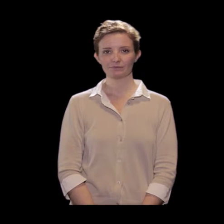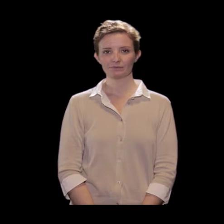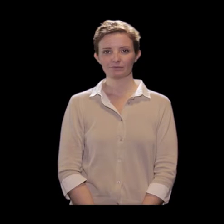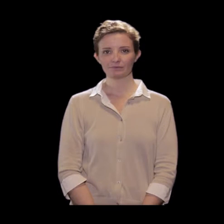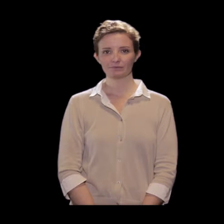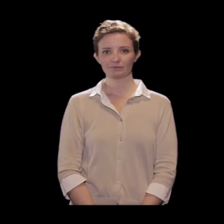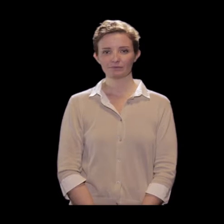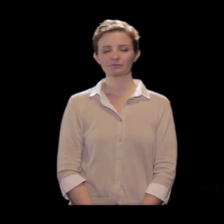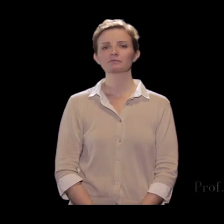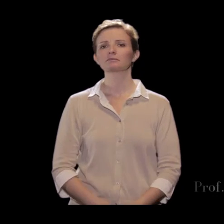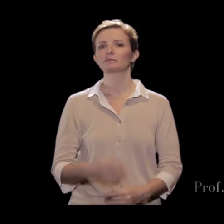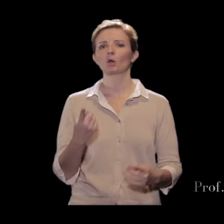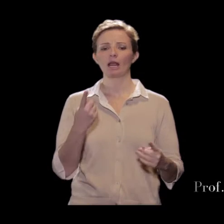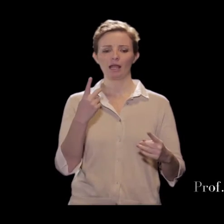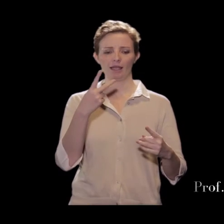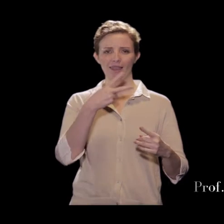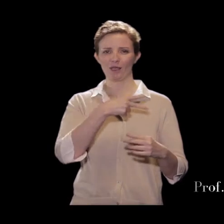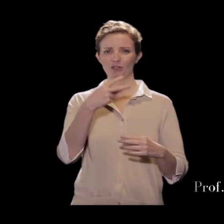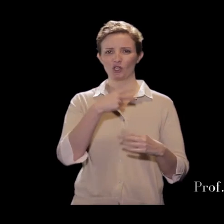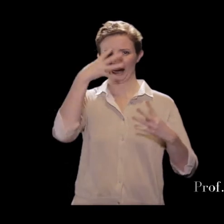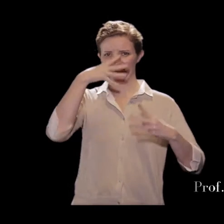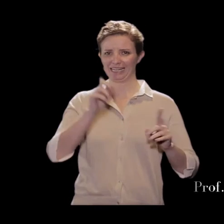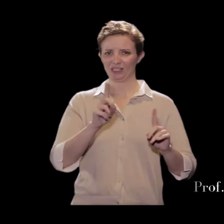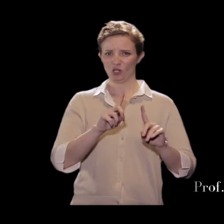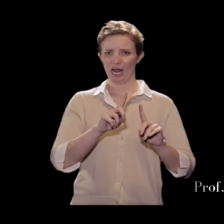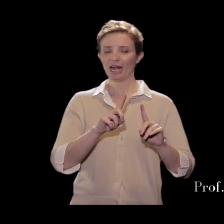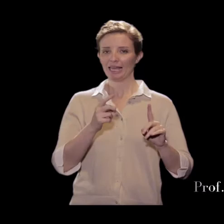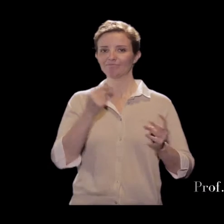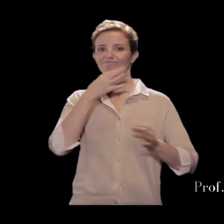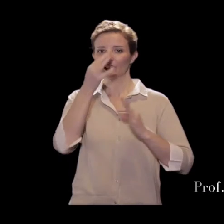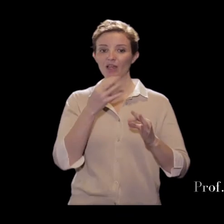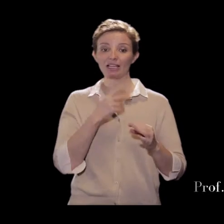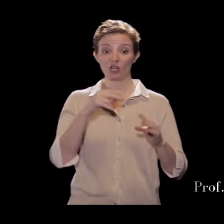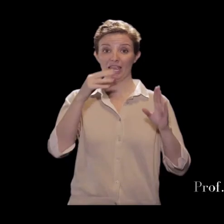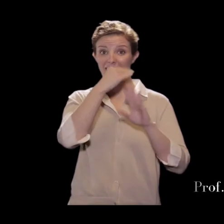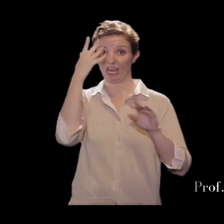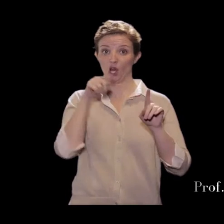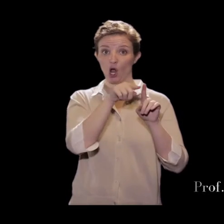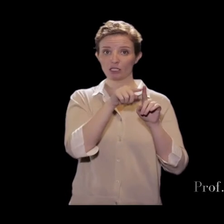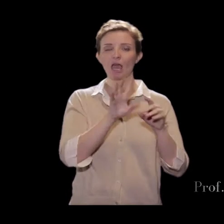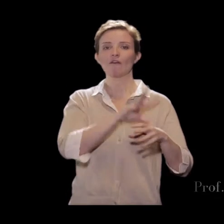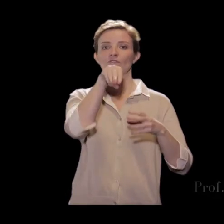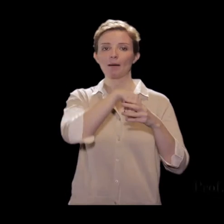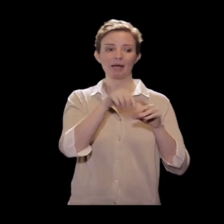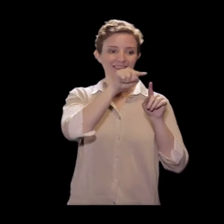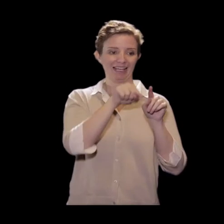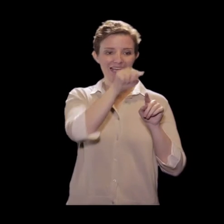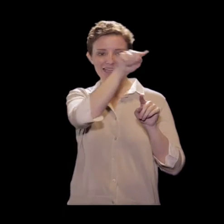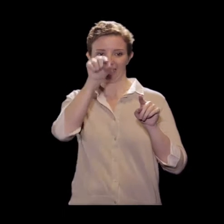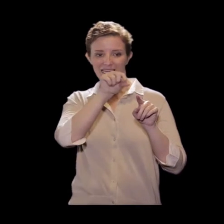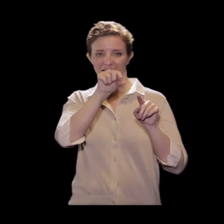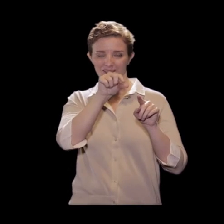un'equazione irrazionale è un'equazione in cui l'incognita fa parte del radicando del radicale quindi per